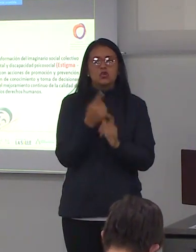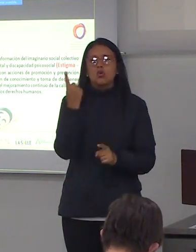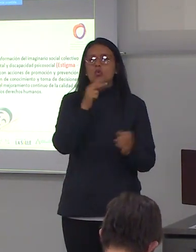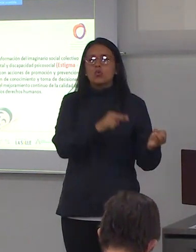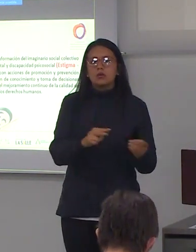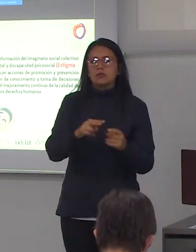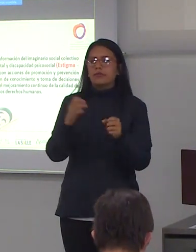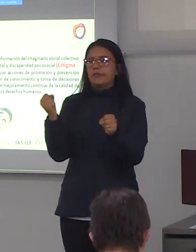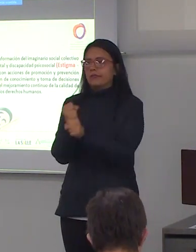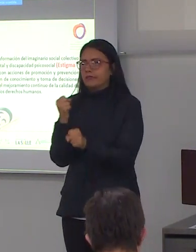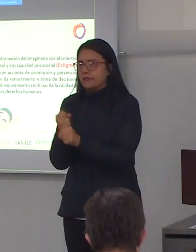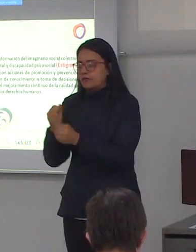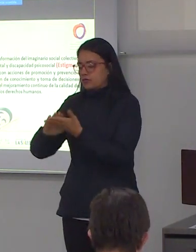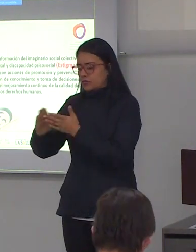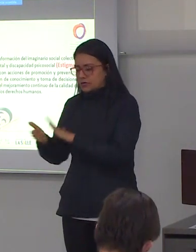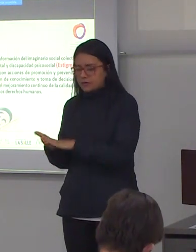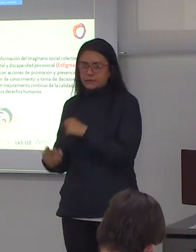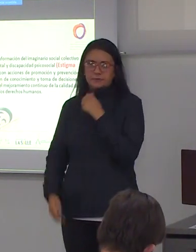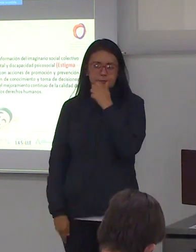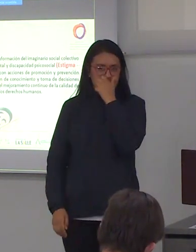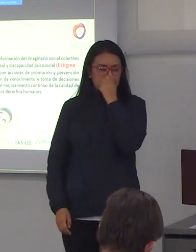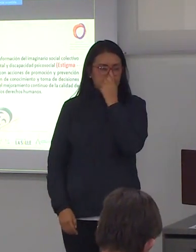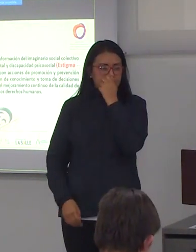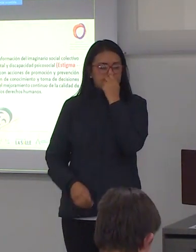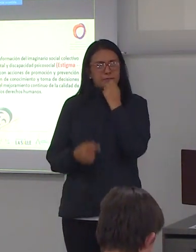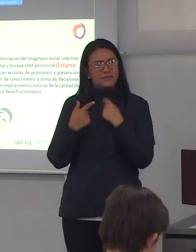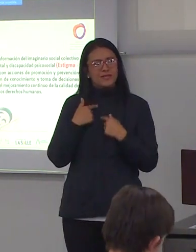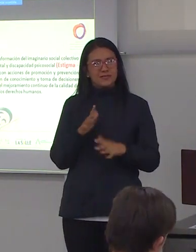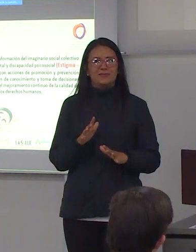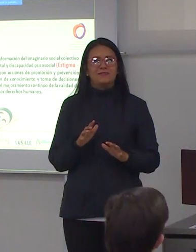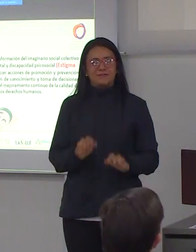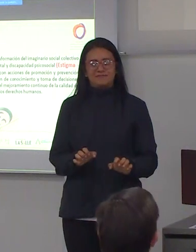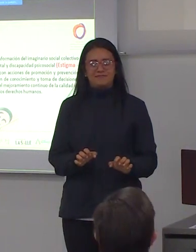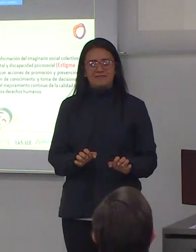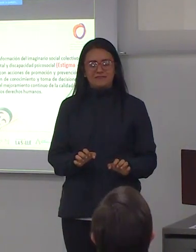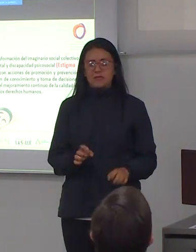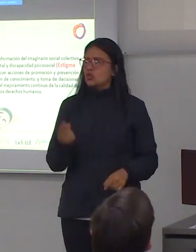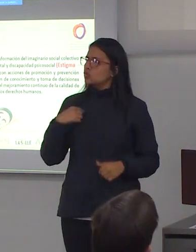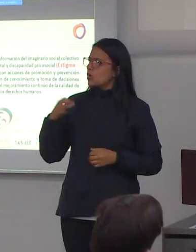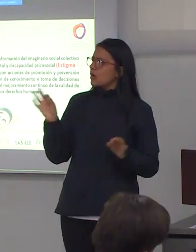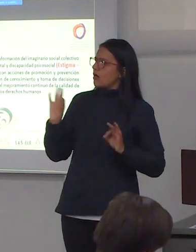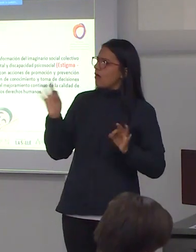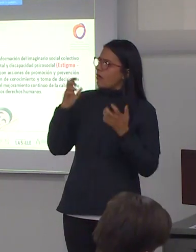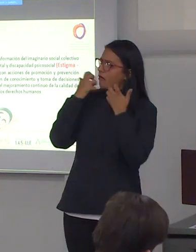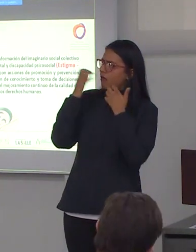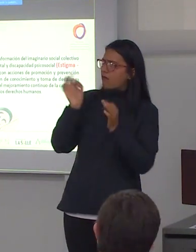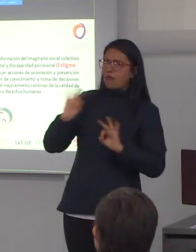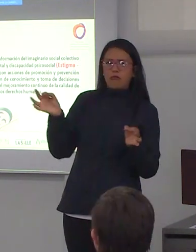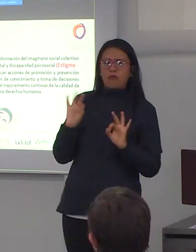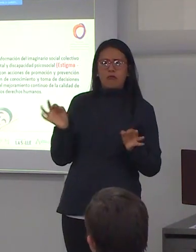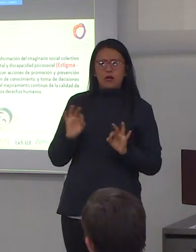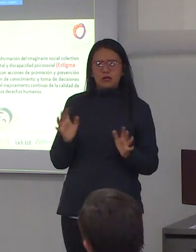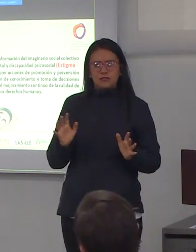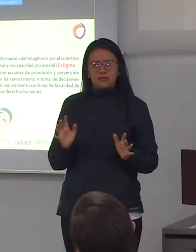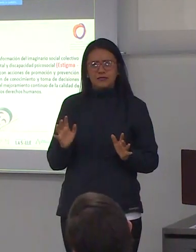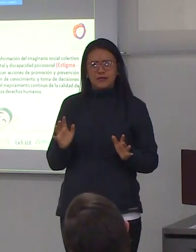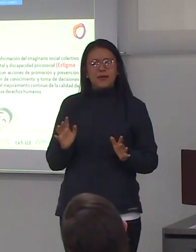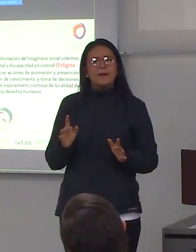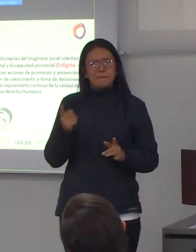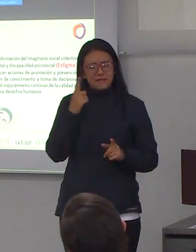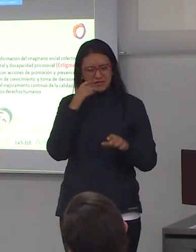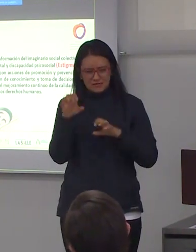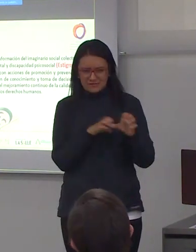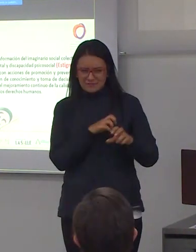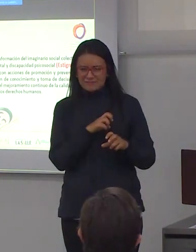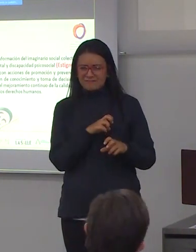educativas laborales comunitarias y demás pero si yo me resisto y dicen yo no tengo nada yo no pero tengo unos